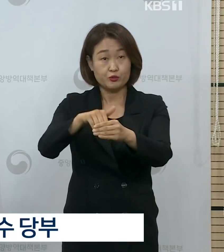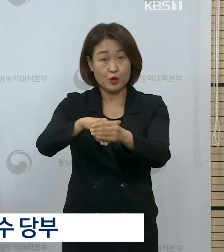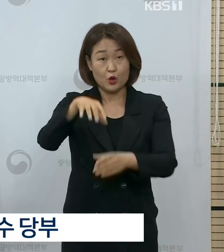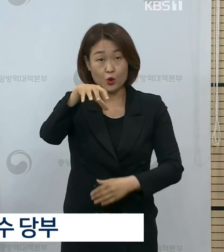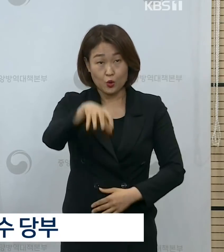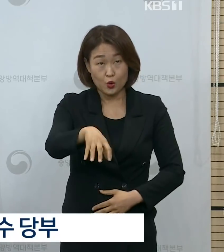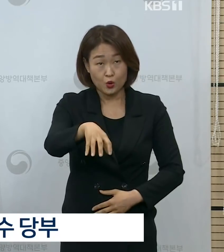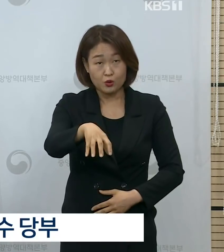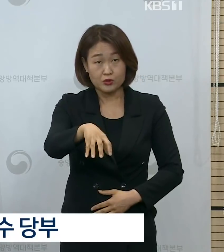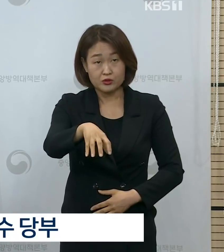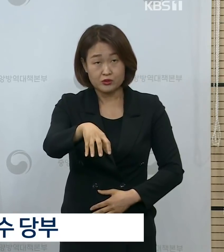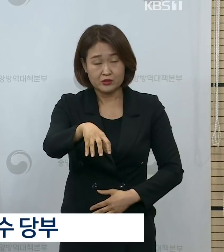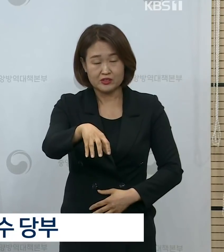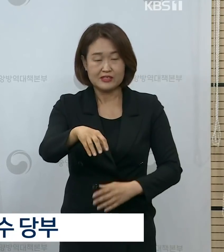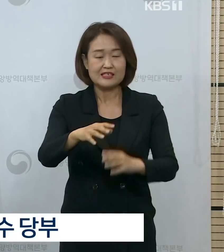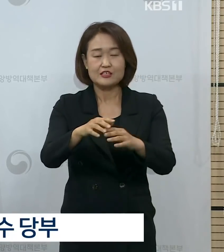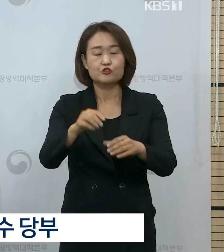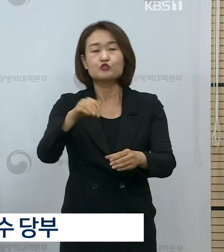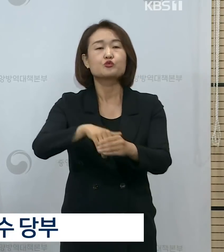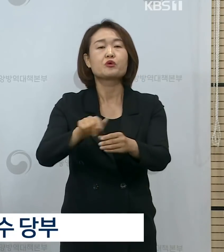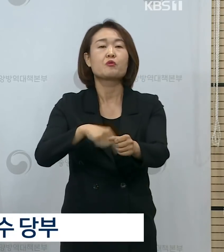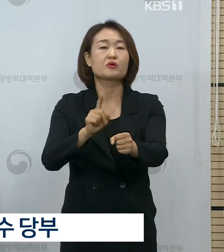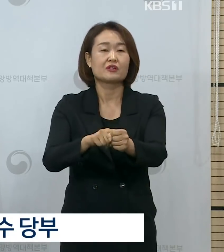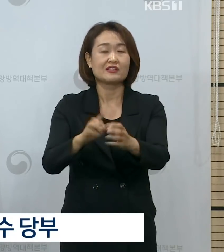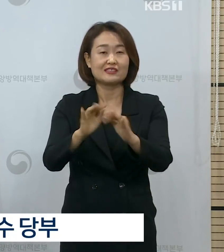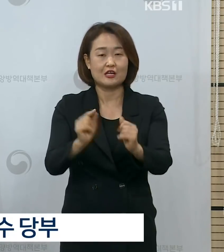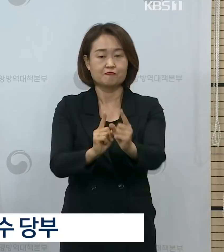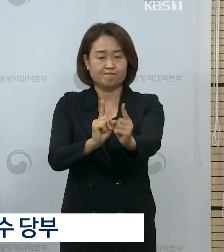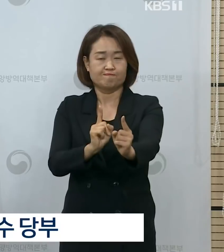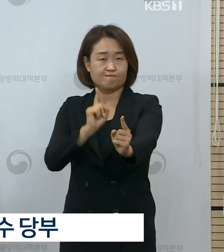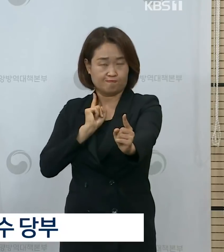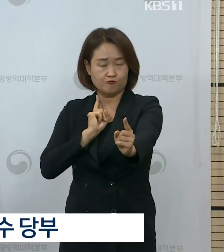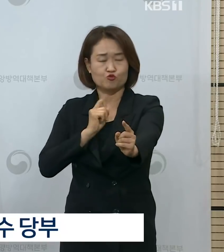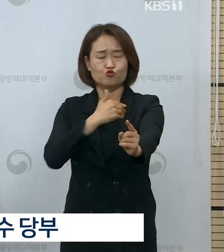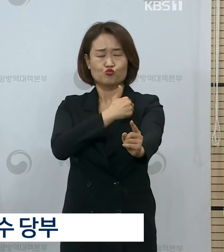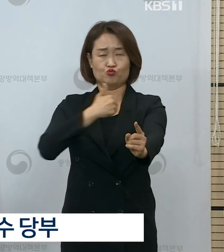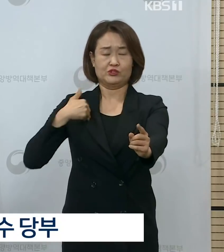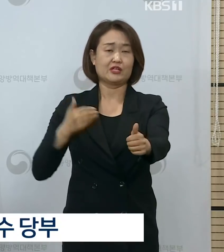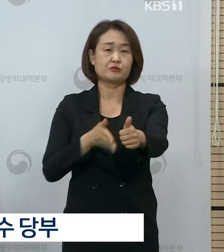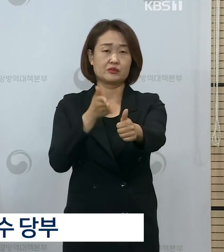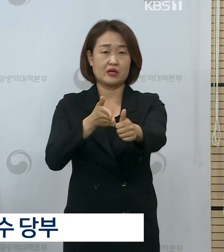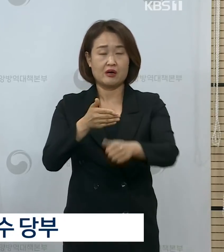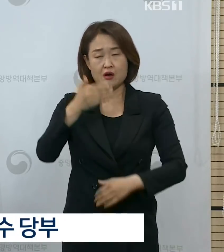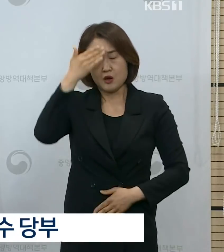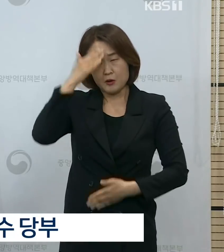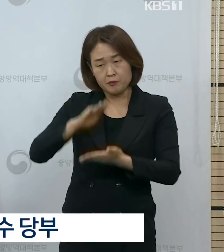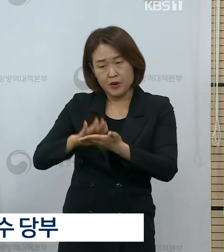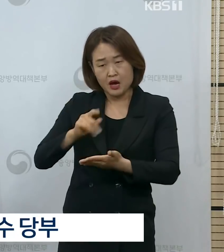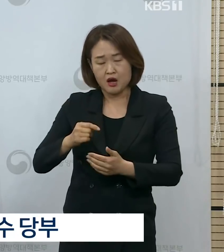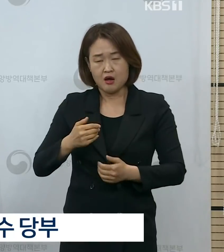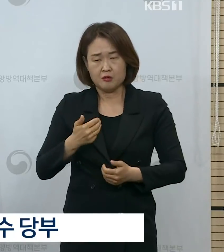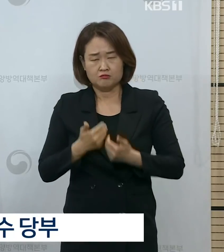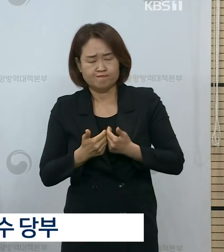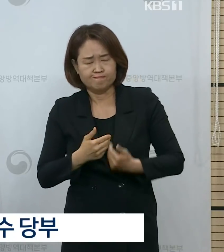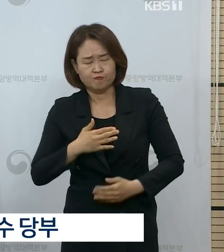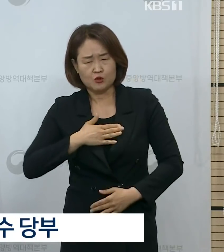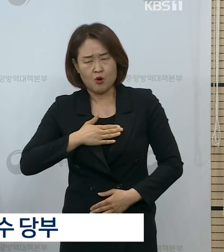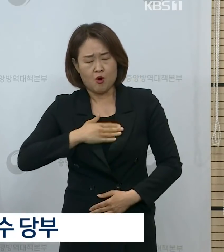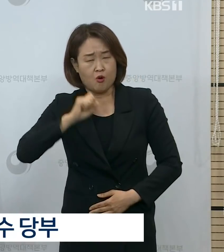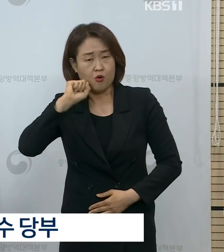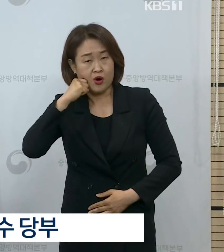선거인 간의 충분한 거리 두기를 실천해 주시길 바랍니다. 또한 발열 및 호흡기 증상이 있는